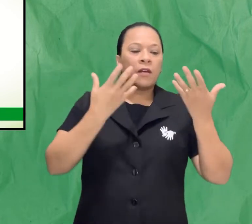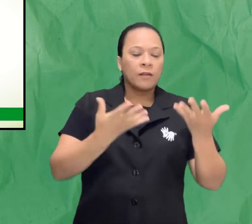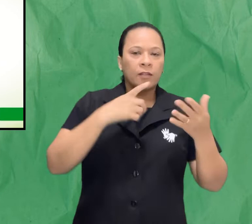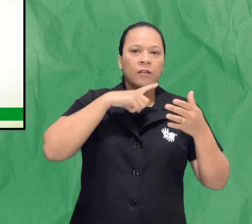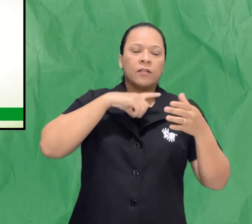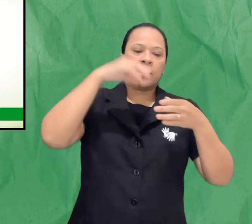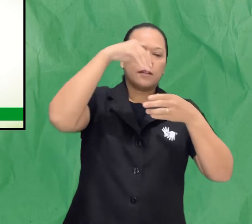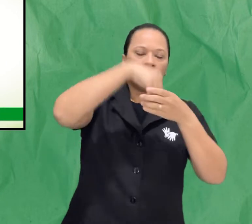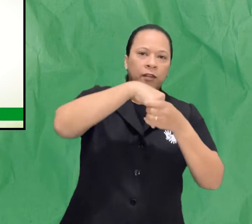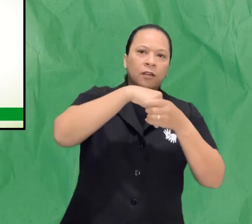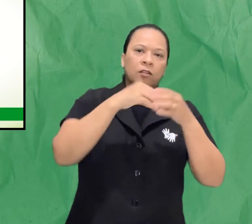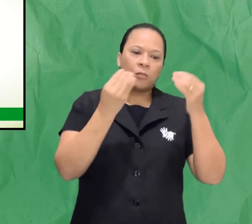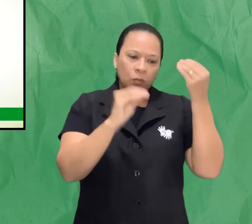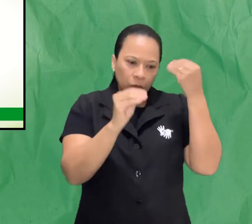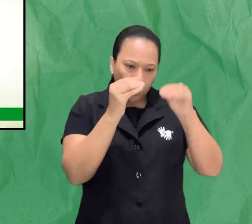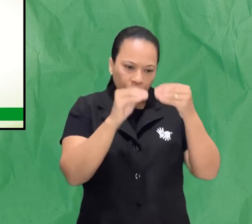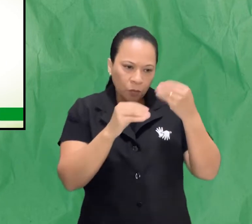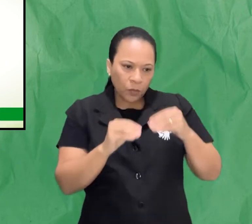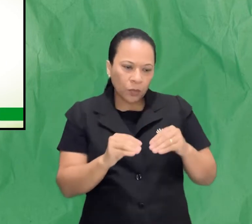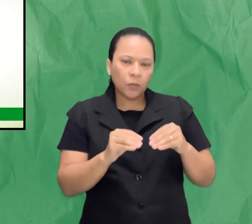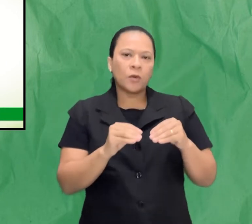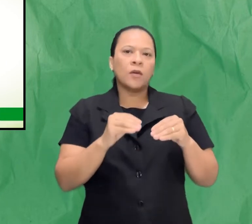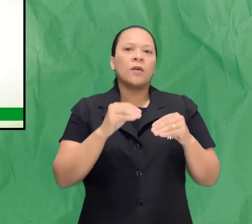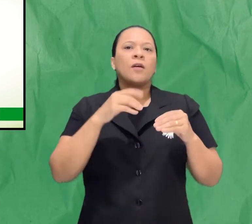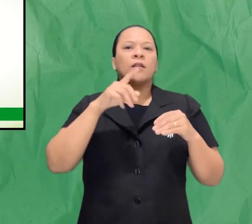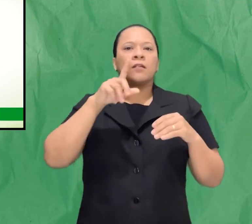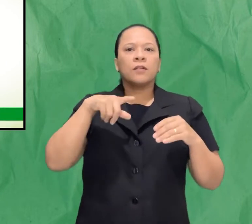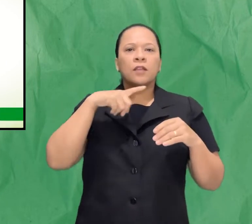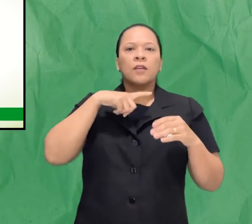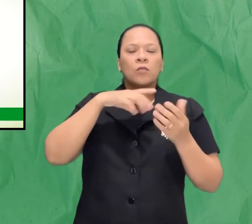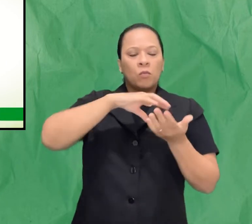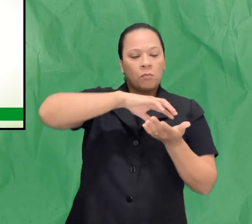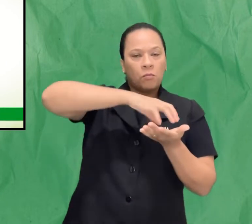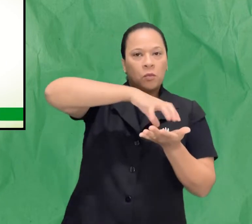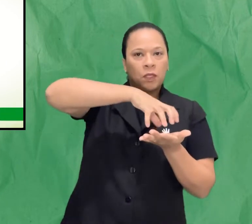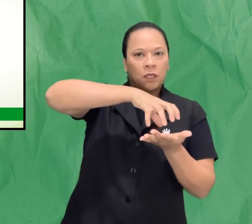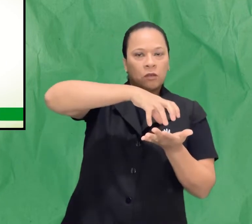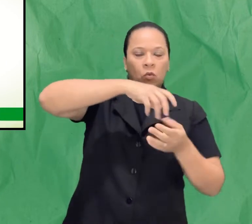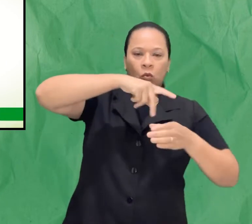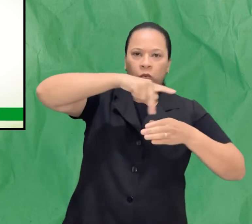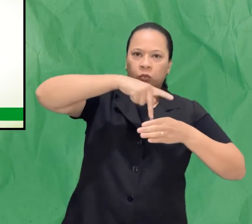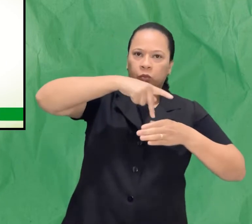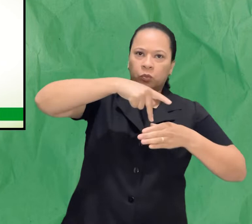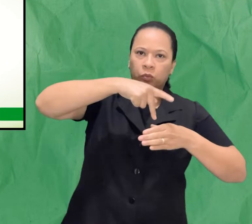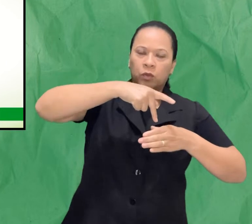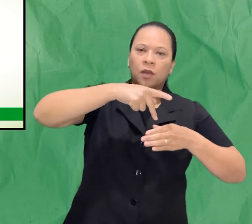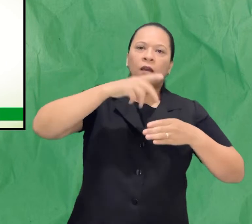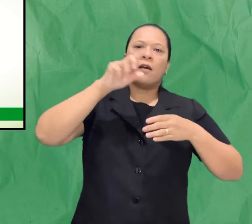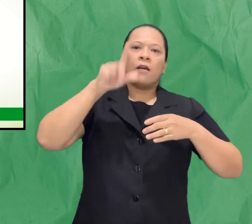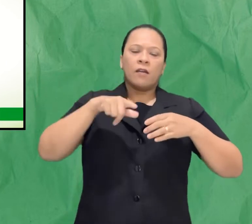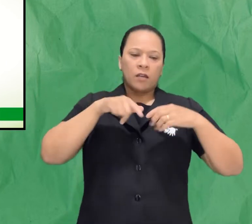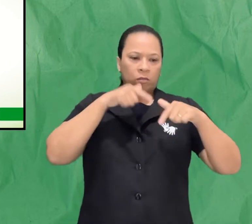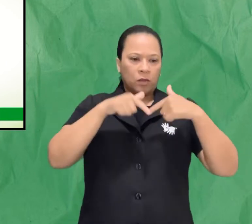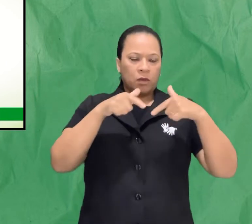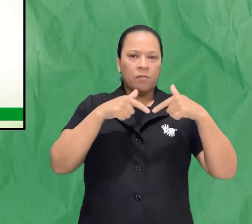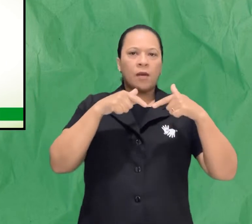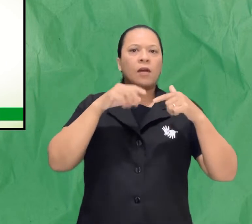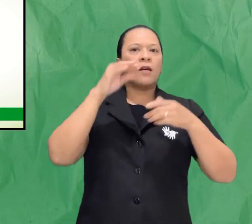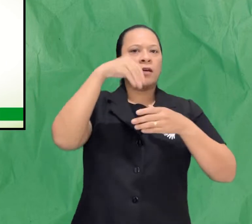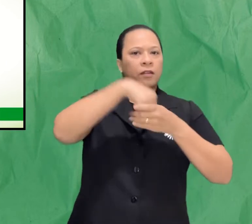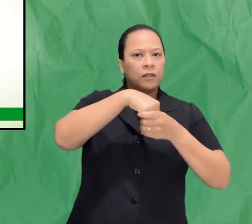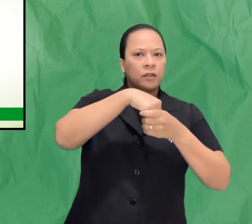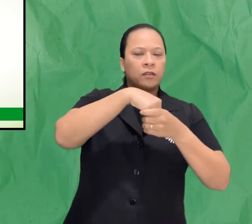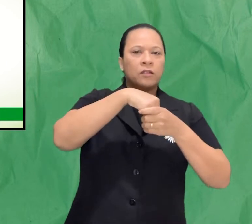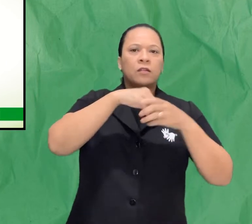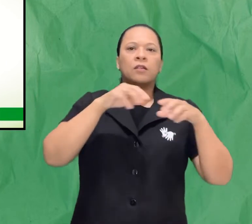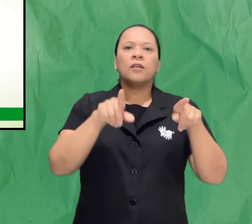ser o processador, onde o processador ele tem a função de executar as instruções. Onde o processador